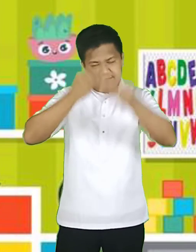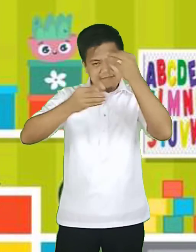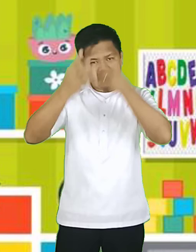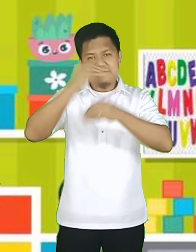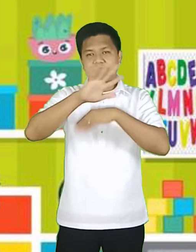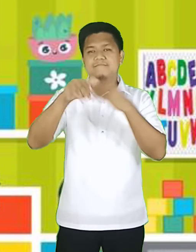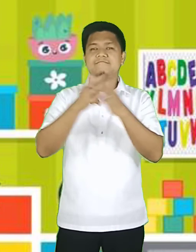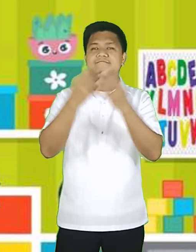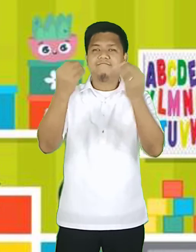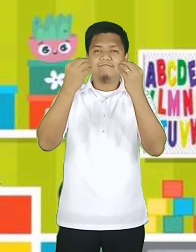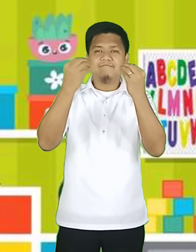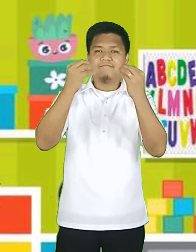amin.